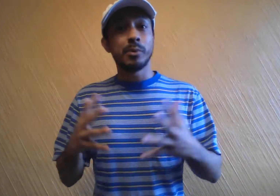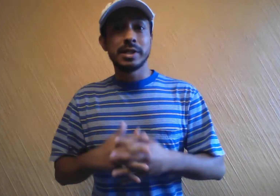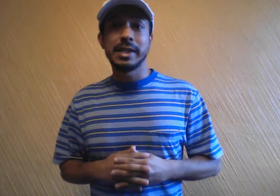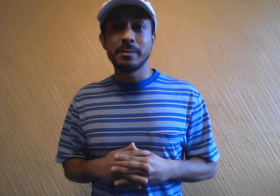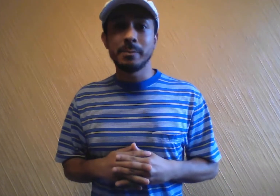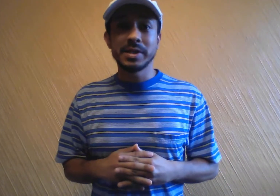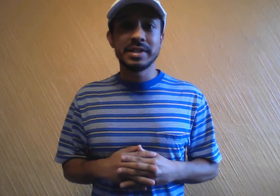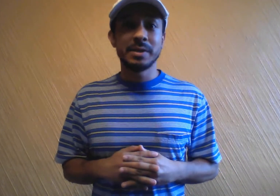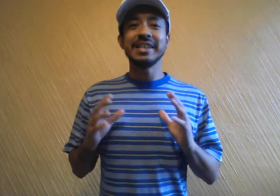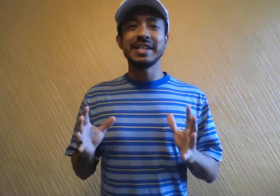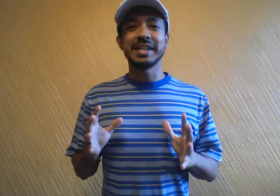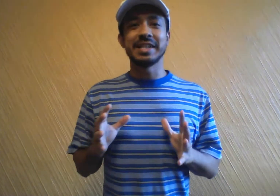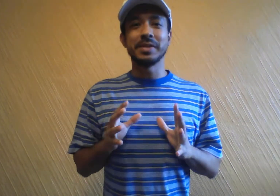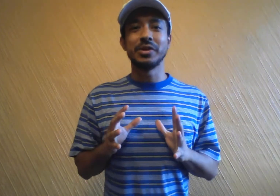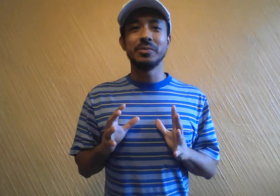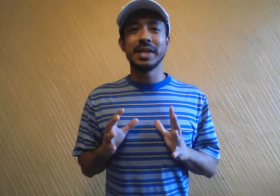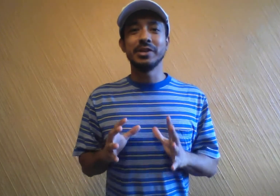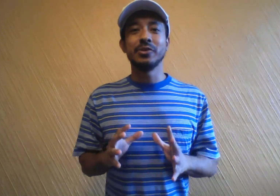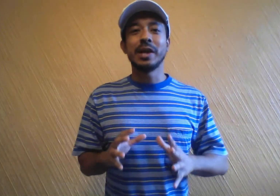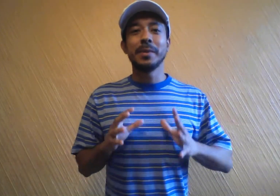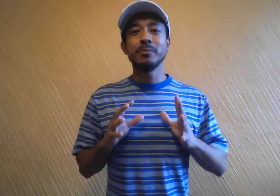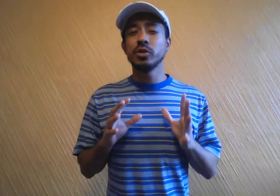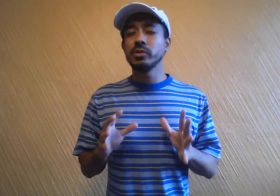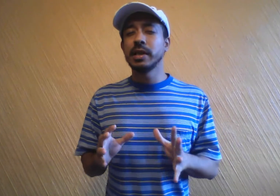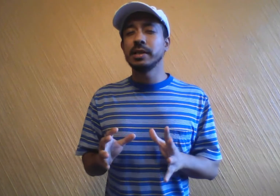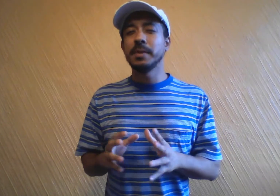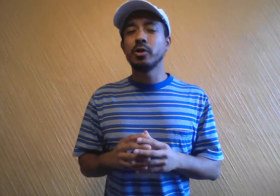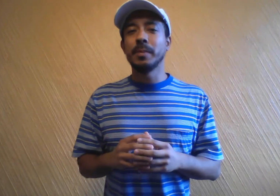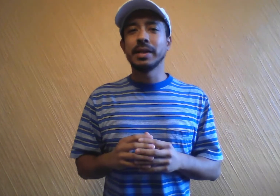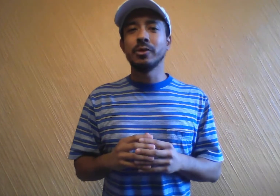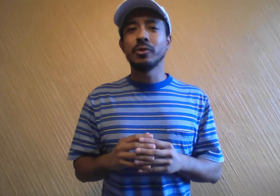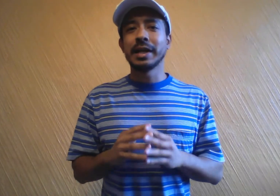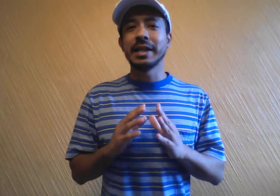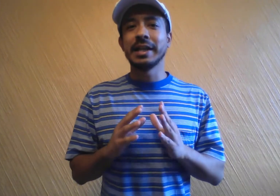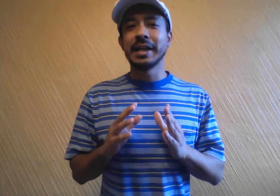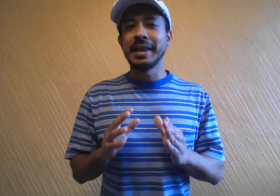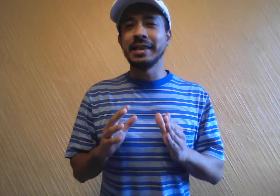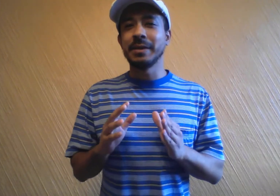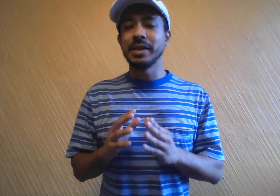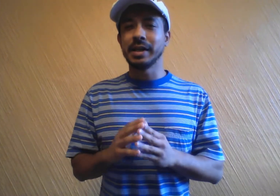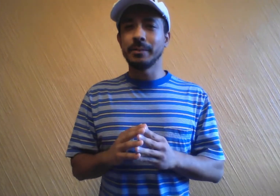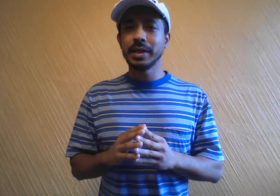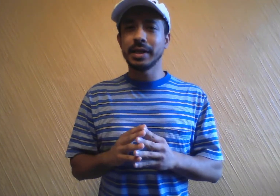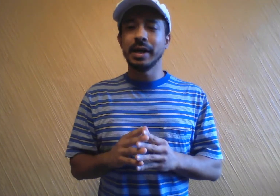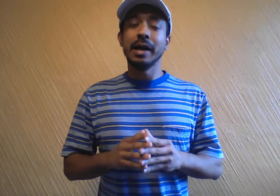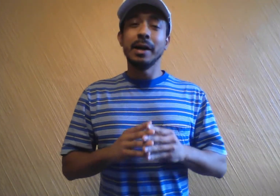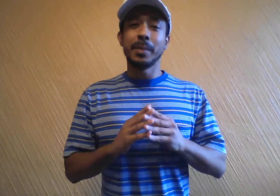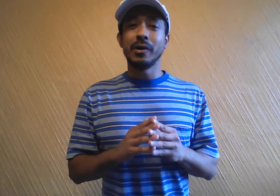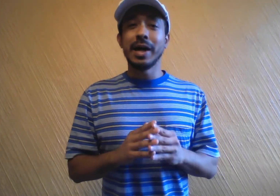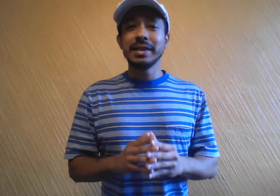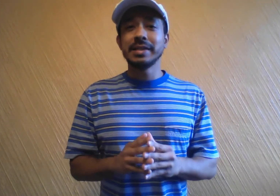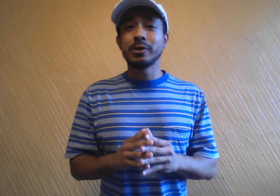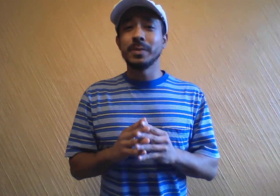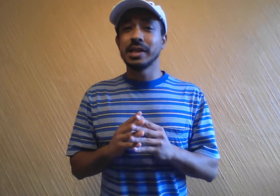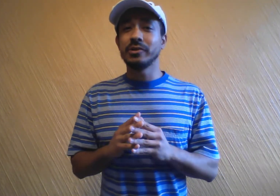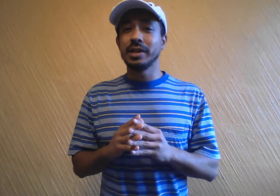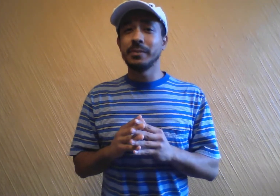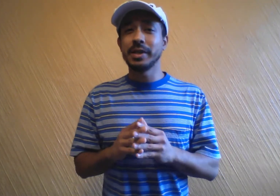pues ténganme paciencia. Antes de que se me esté olvidando, también muchos de ustedes me han comentado que quieren que dé el tema de gramática. Pero antes de comenzar con el tema